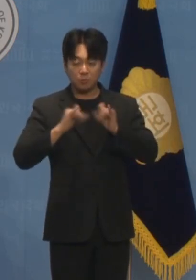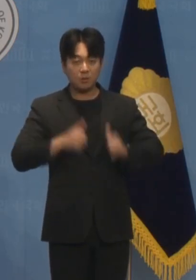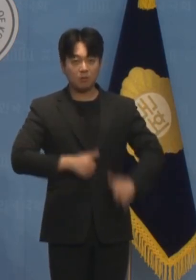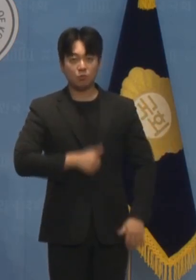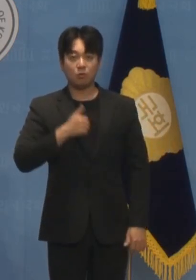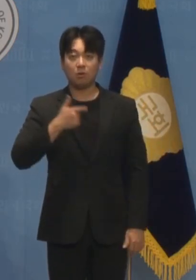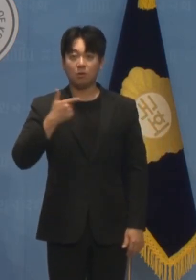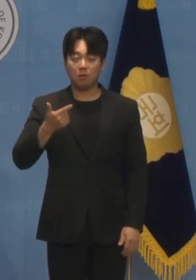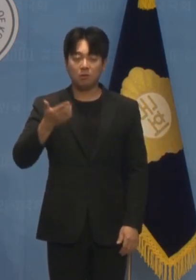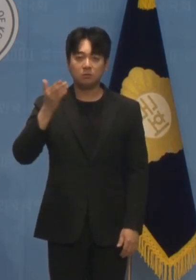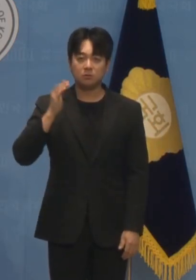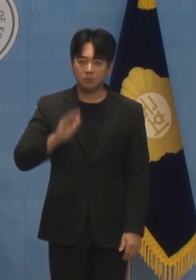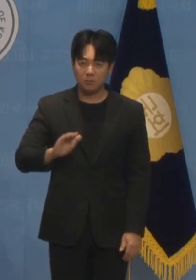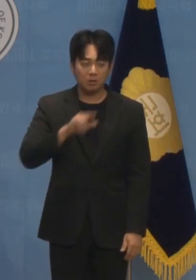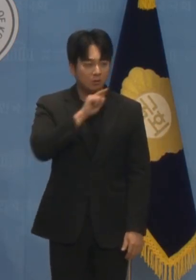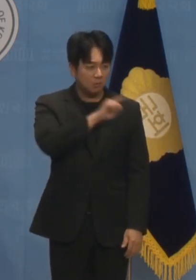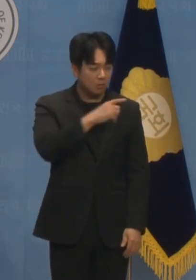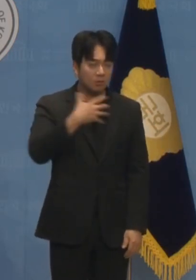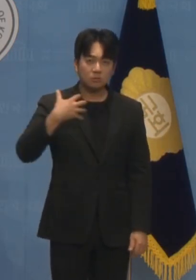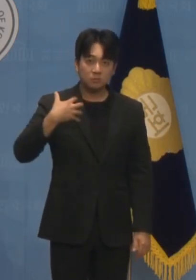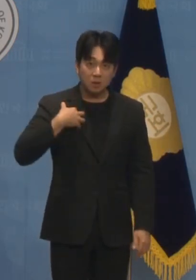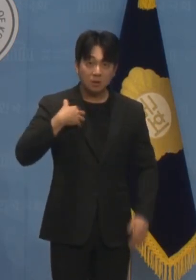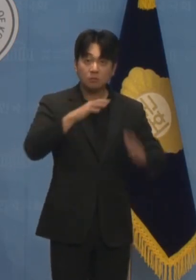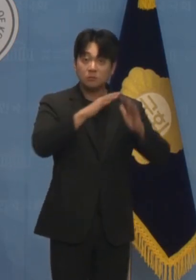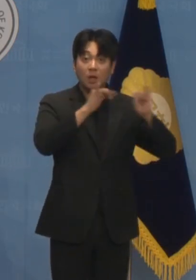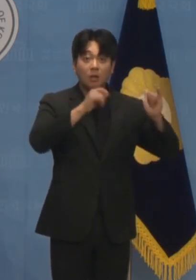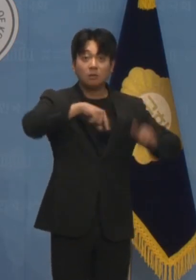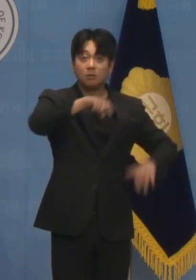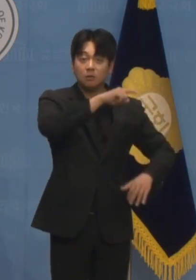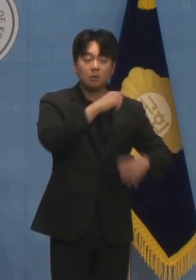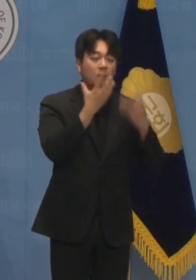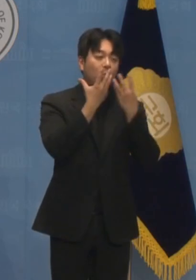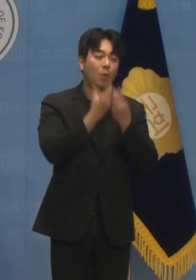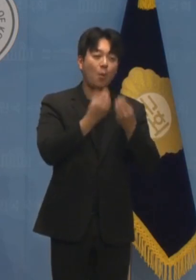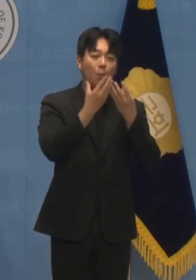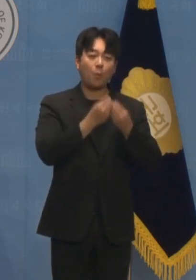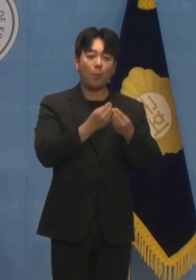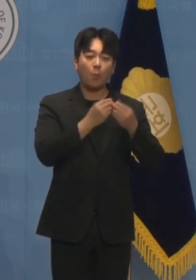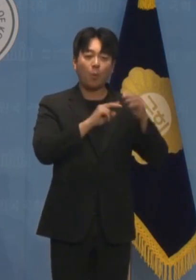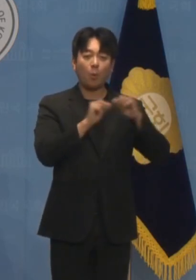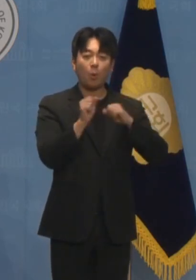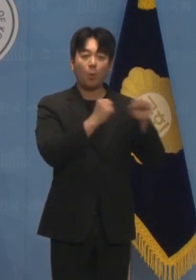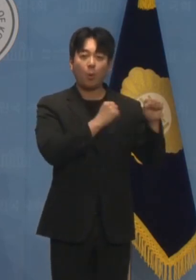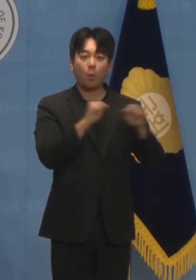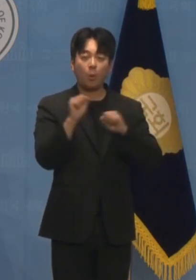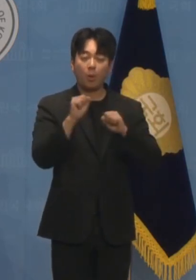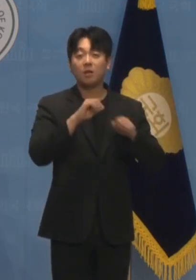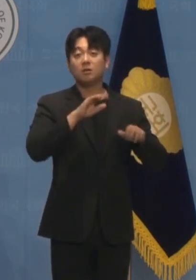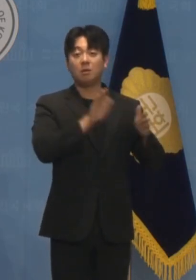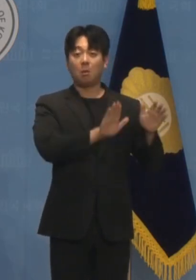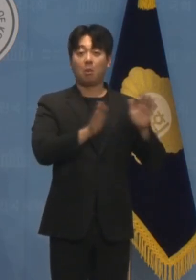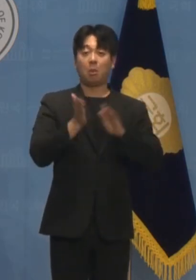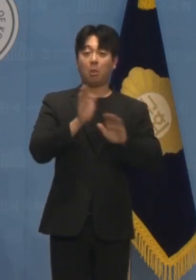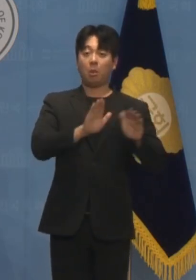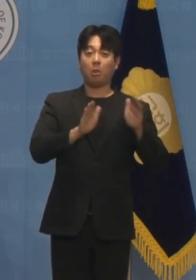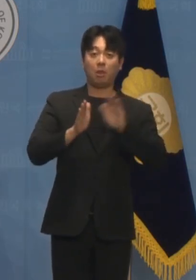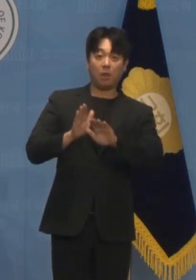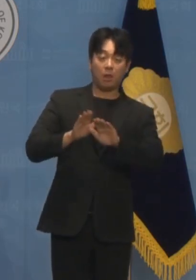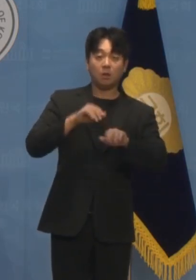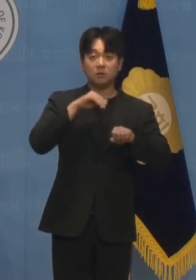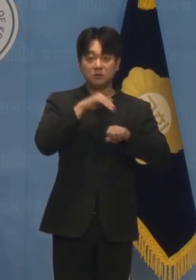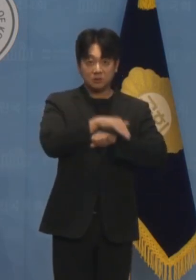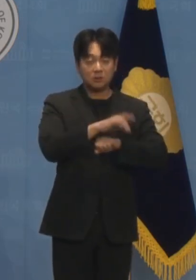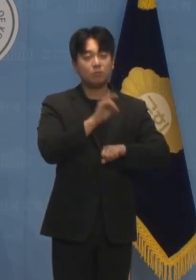마땅히 책임을 져야 할 사람들은 구차한 변명에만 급급하면서 자기들의 연임만을